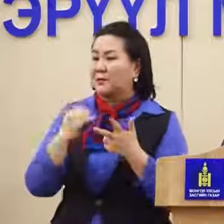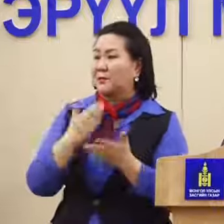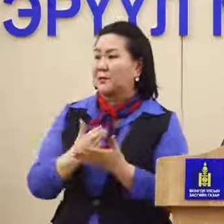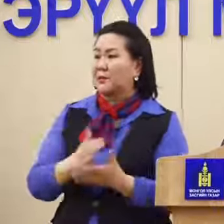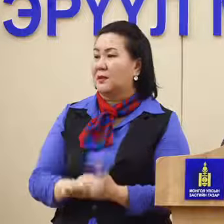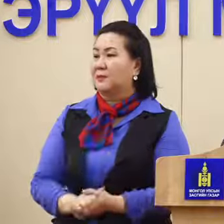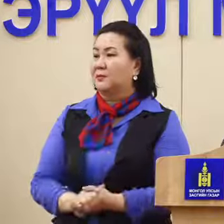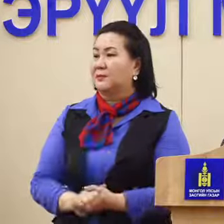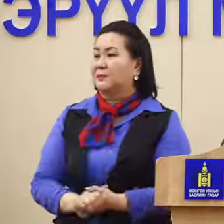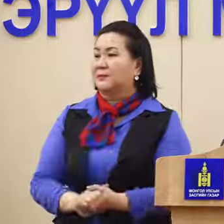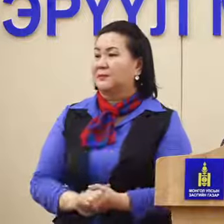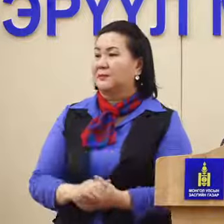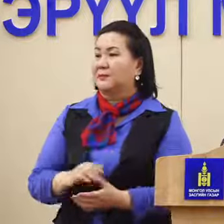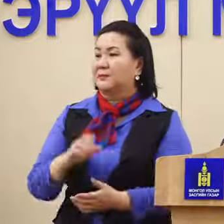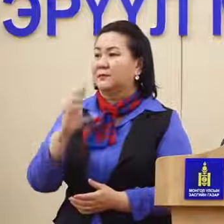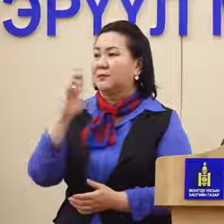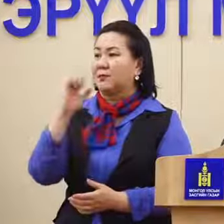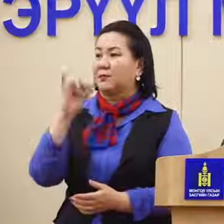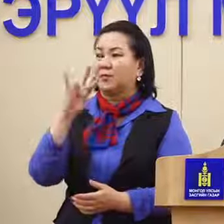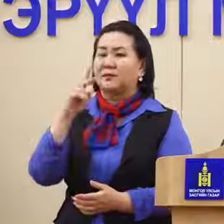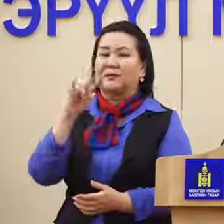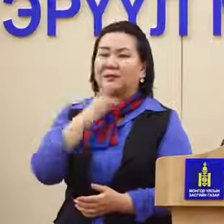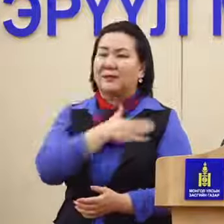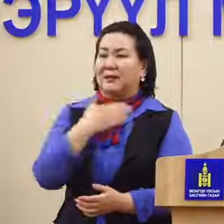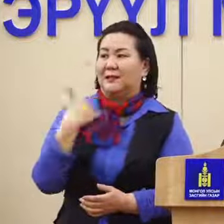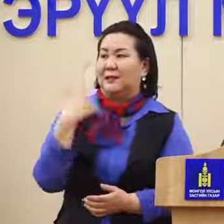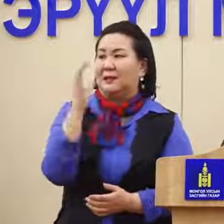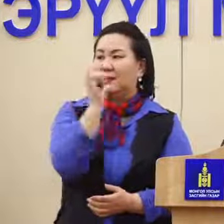За. Гэрээ